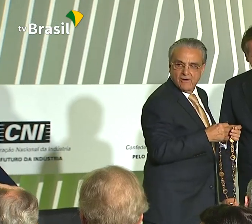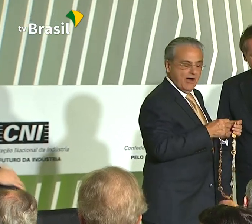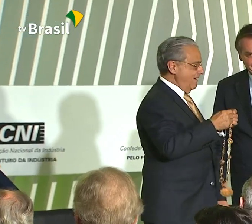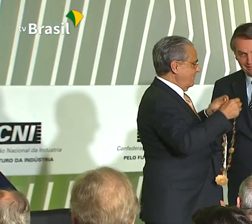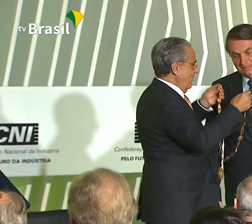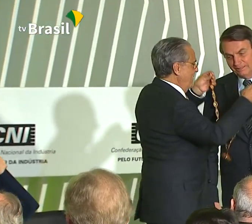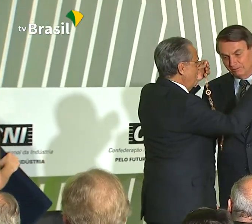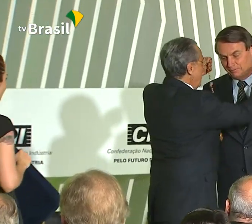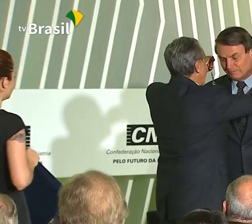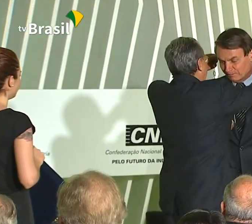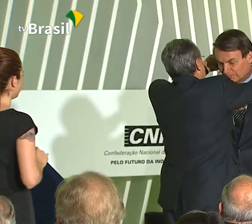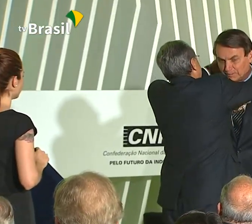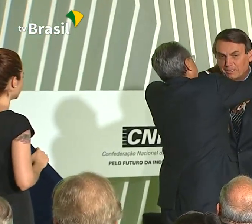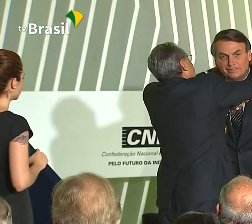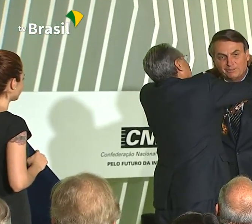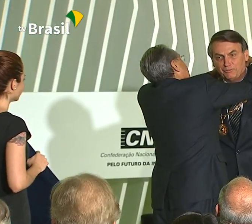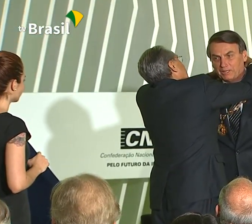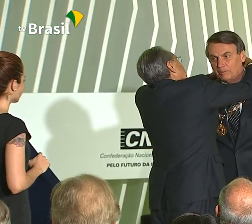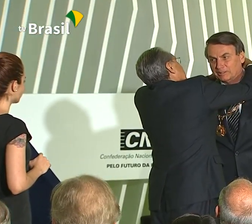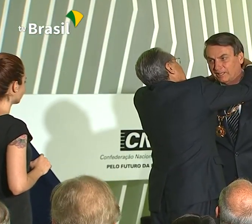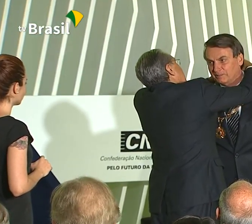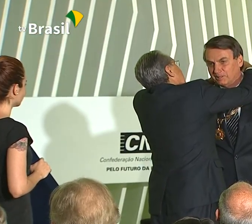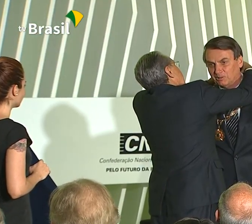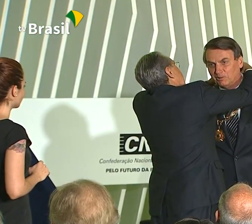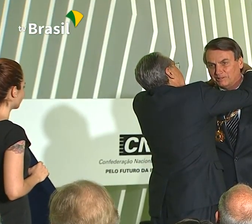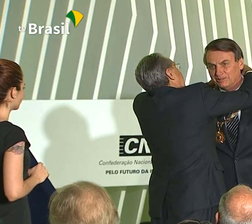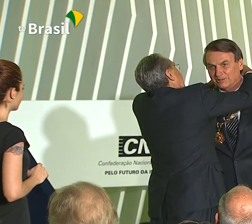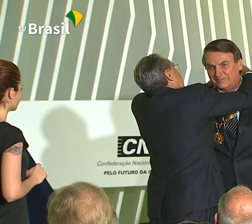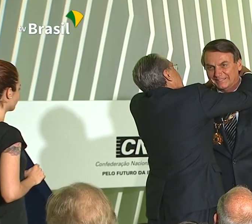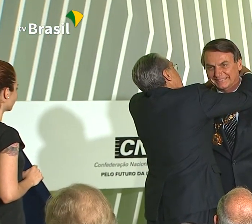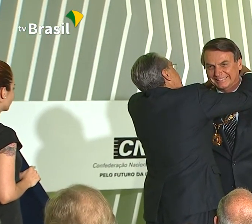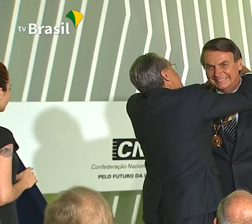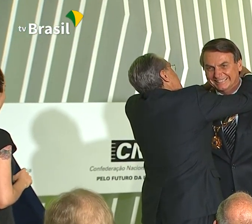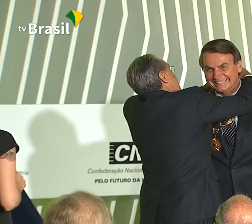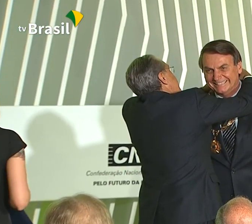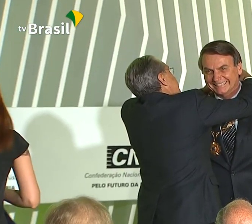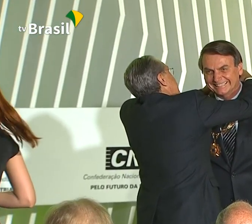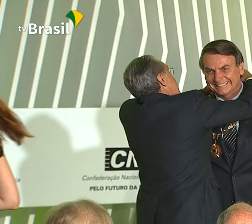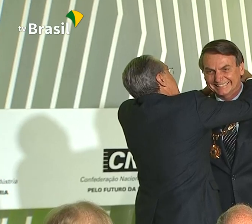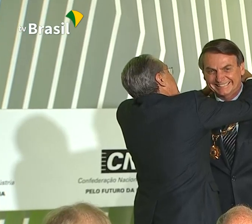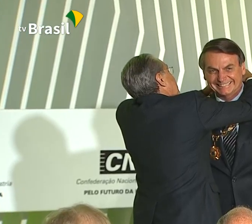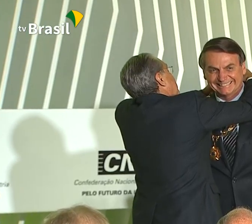industrial o presidente da república jair bolsonaro